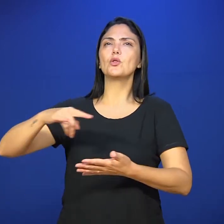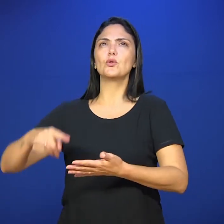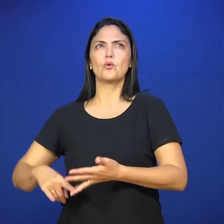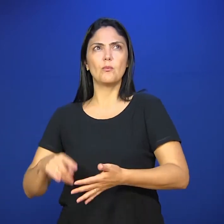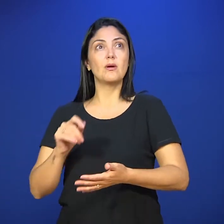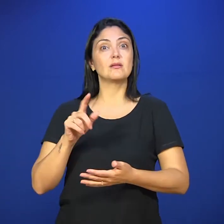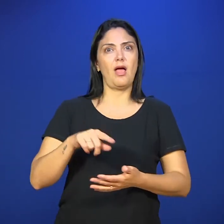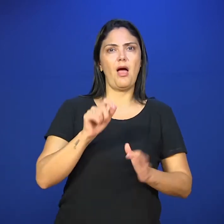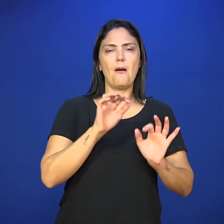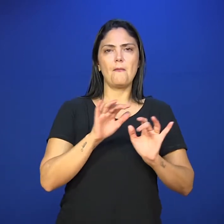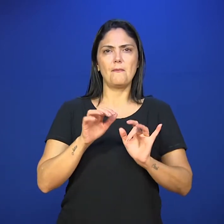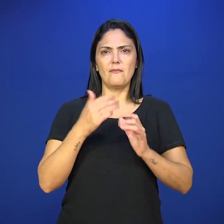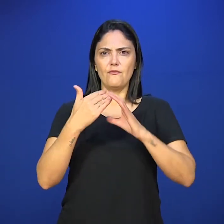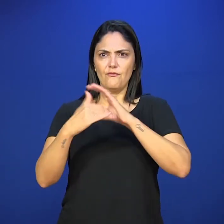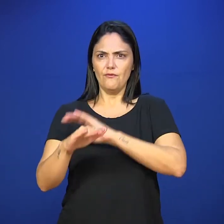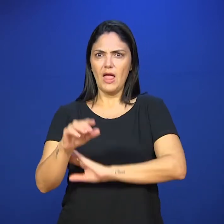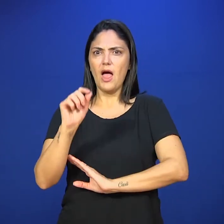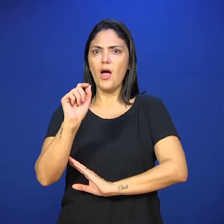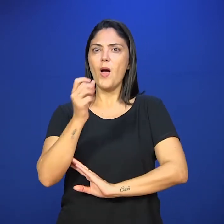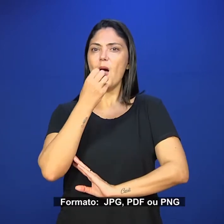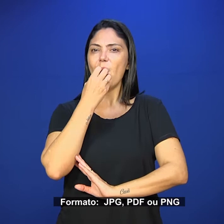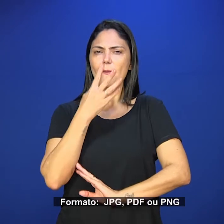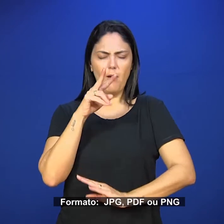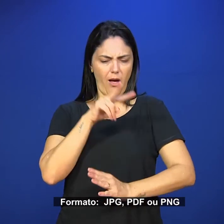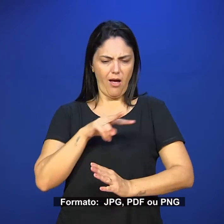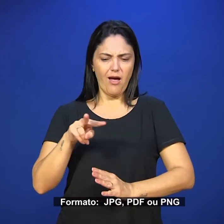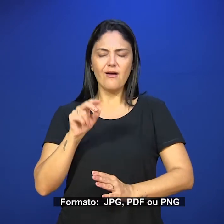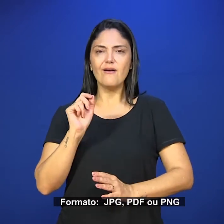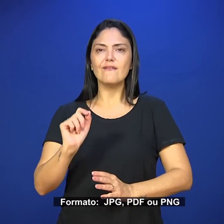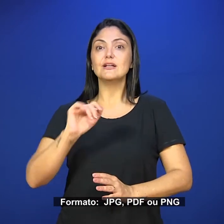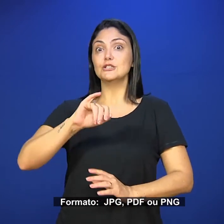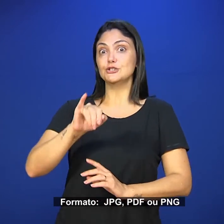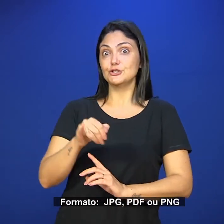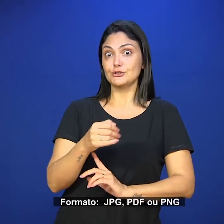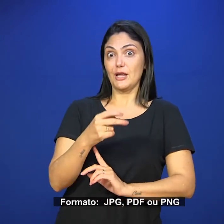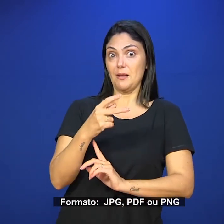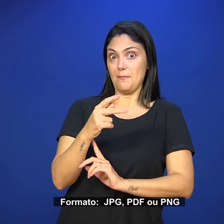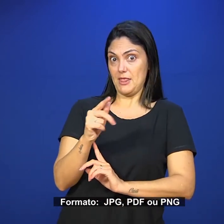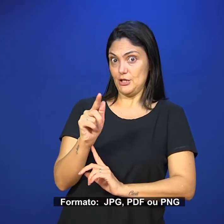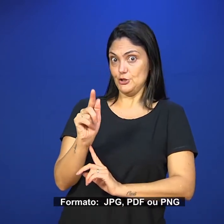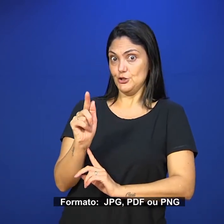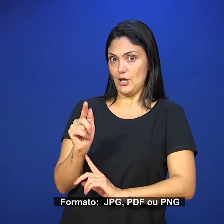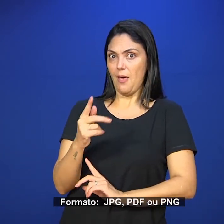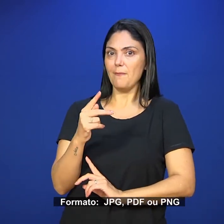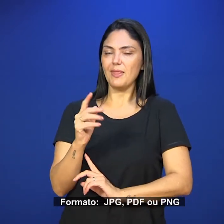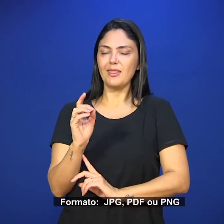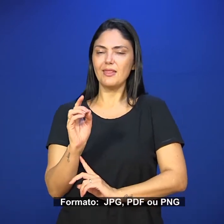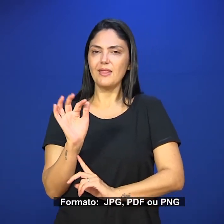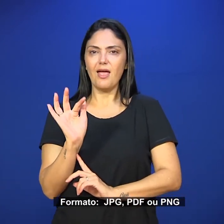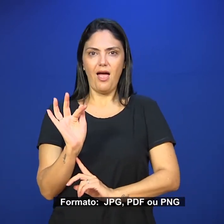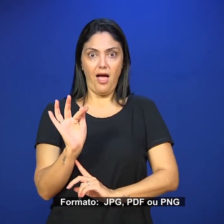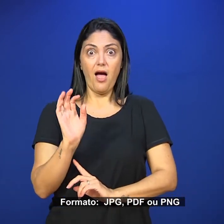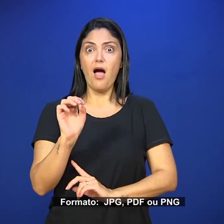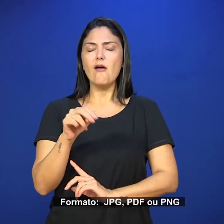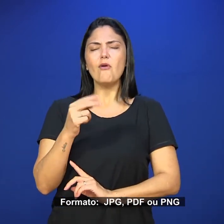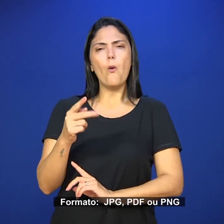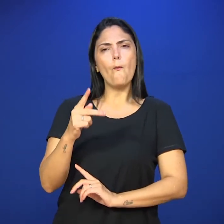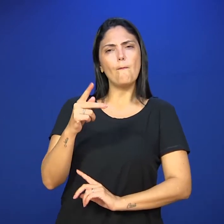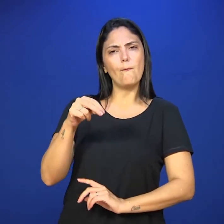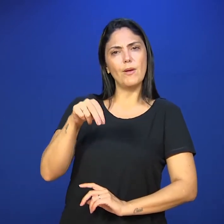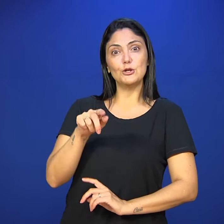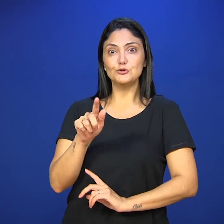deverão ser digitalizados com boa resolução no formato JPG, PDF ou